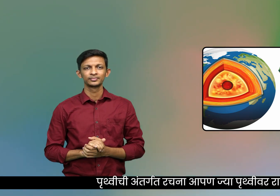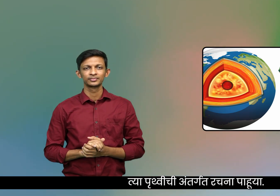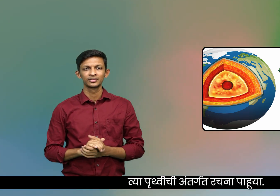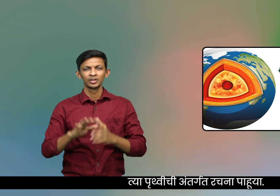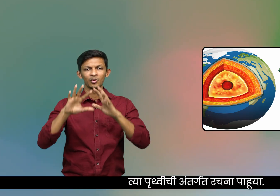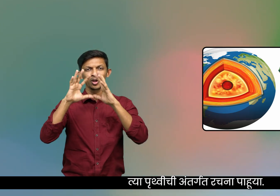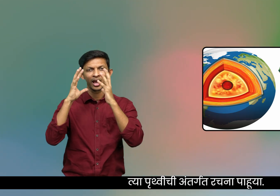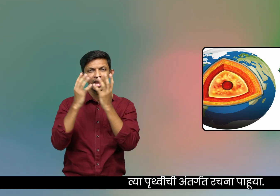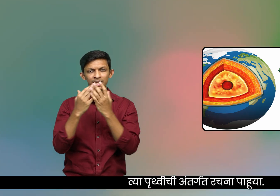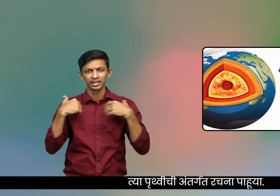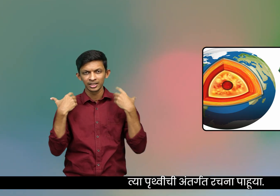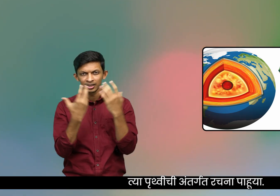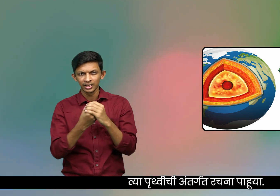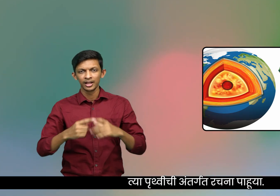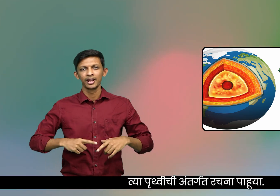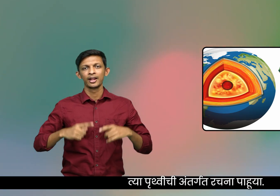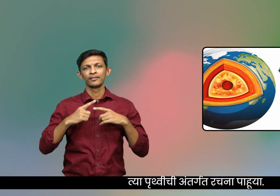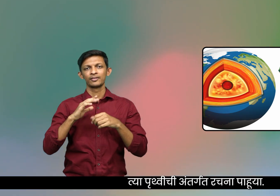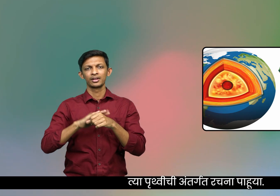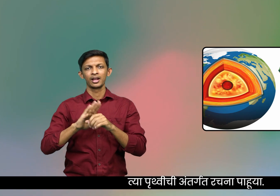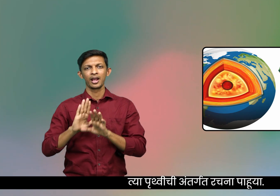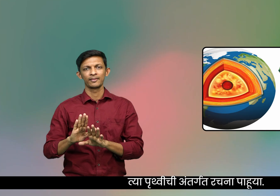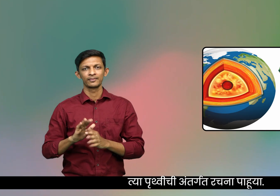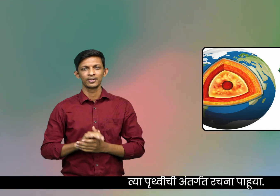त्या पृथ्वीची अंतर्गत रचना पाहूया.